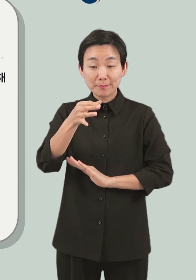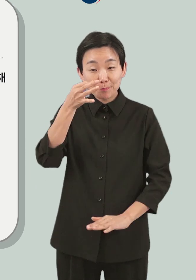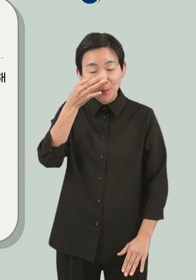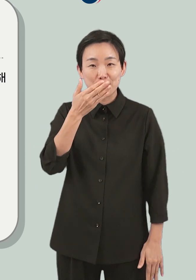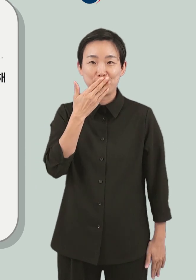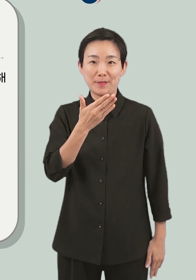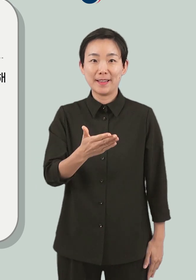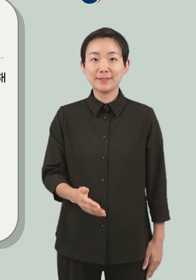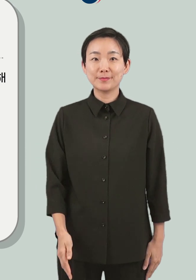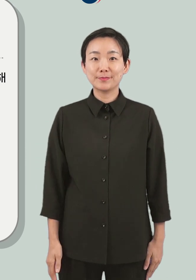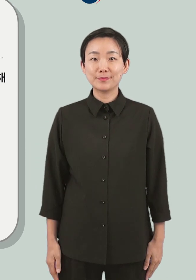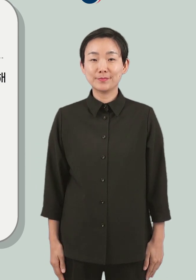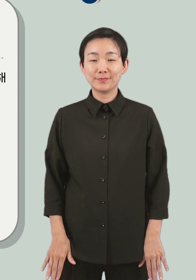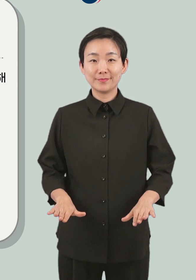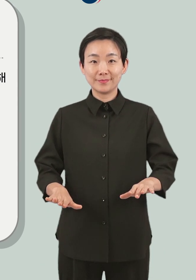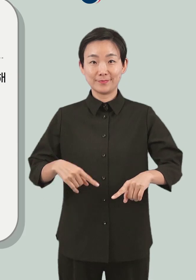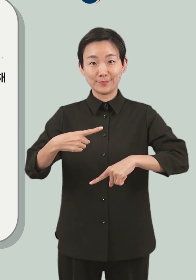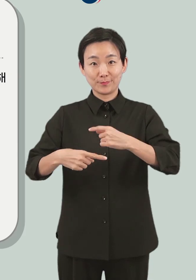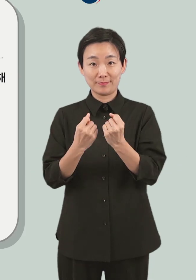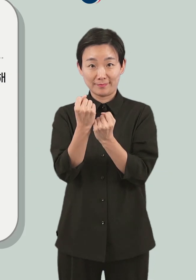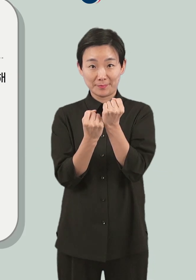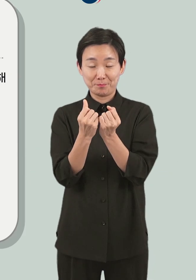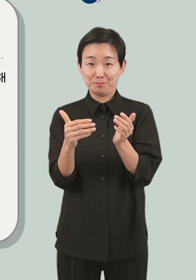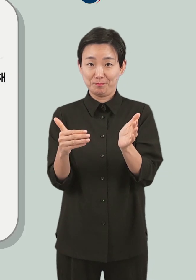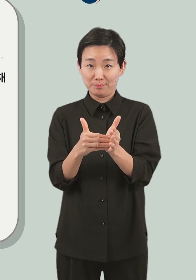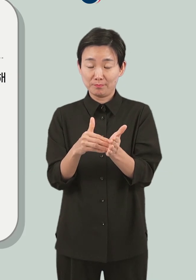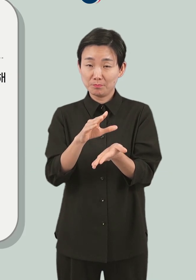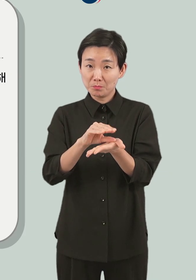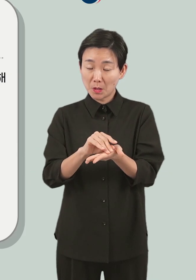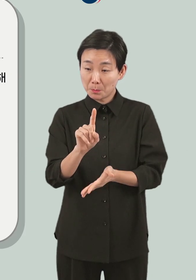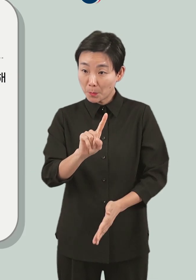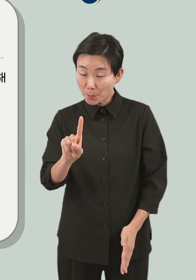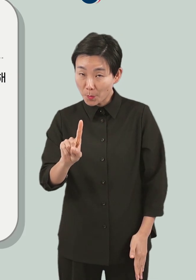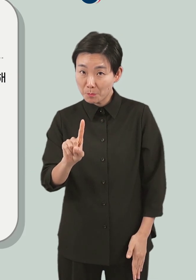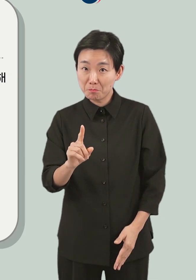법적 효력을 가지고 있지 않습니다.